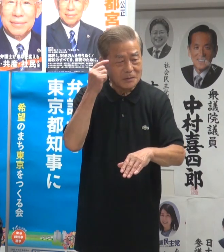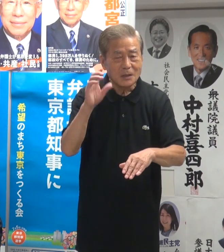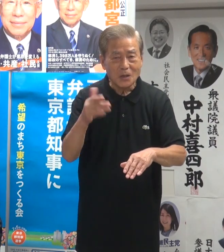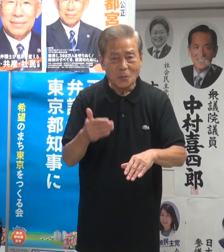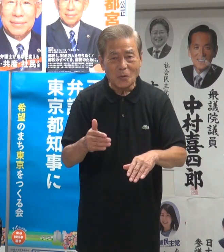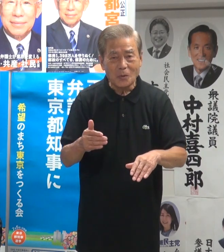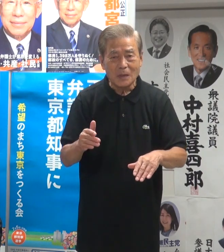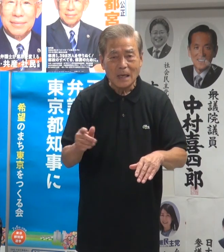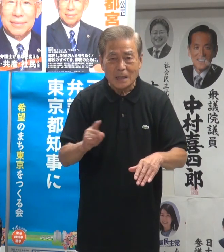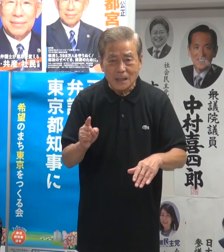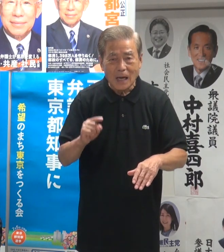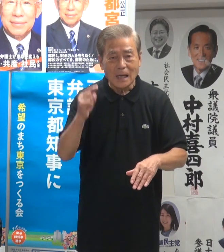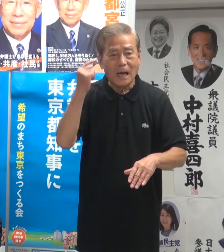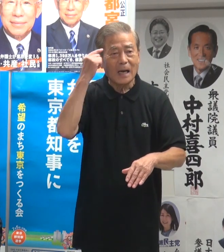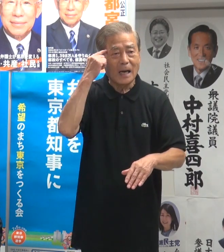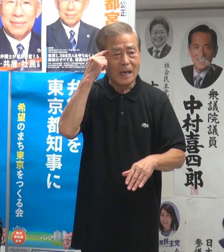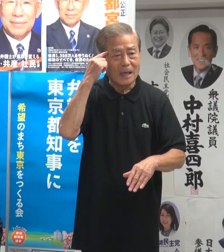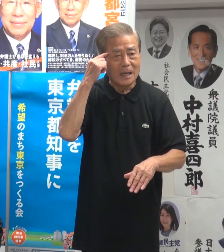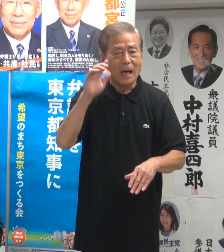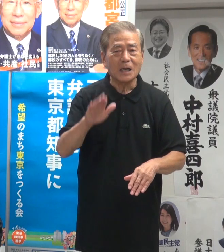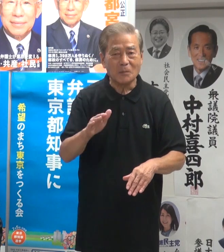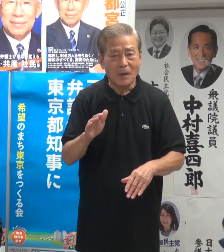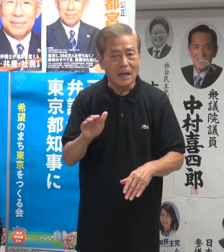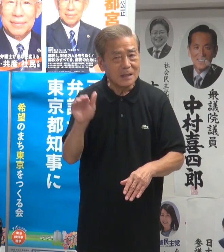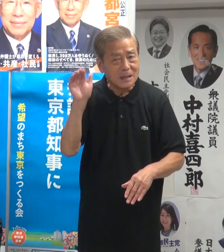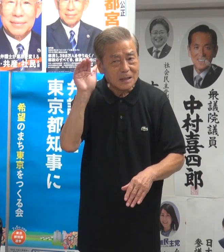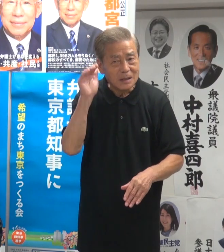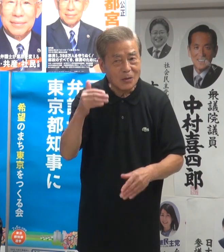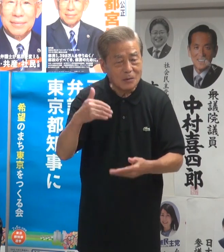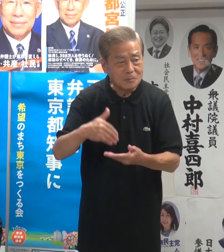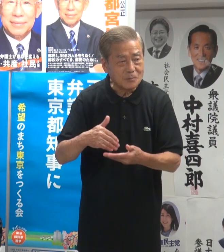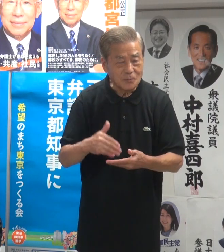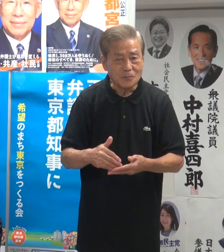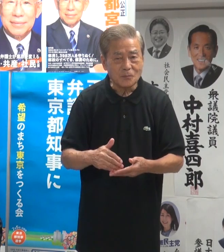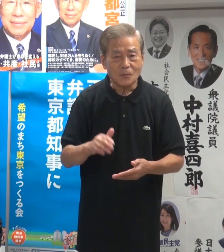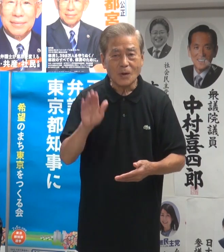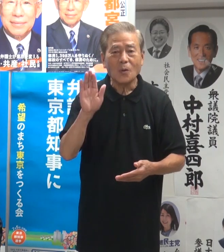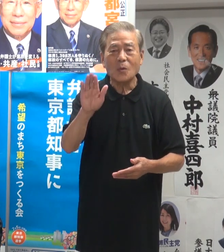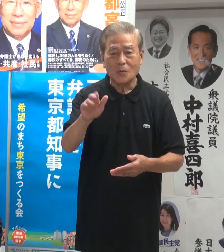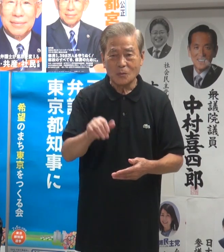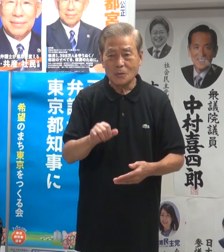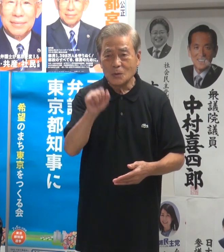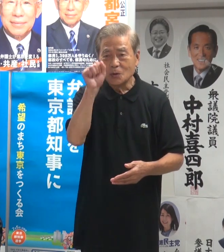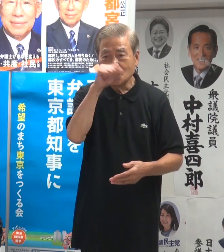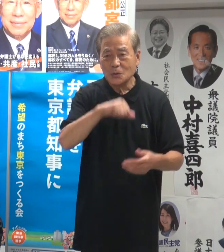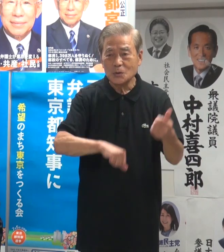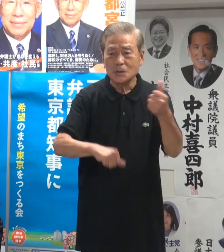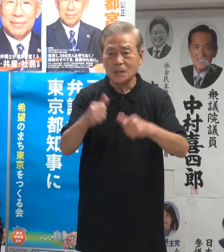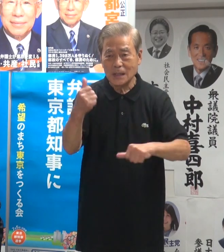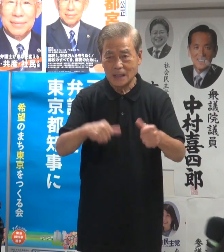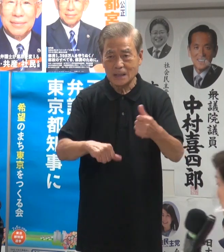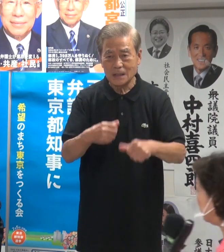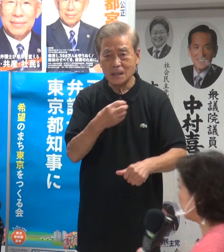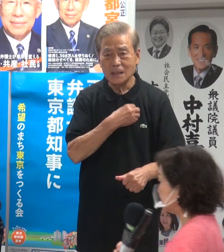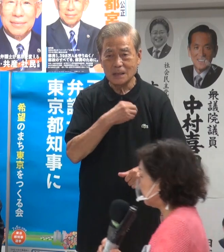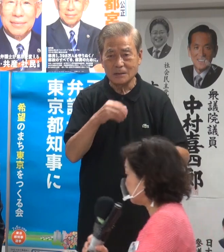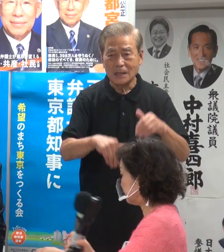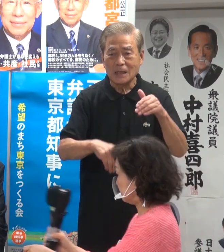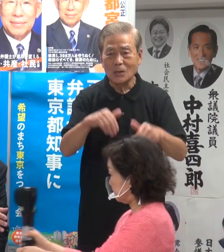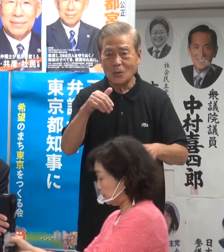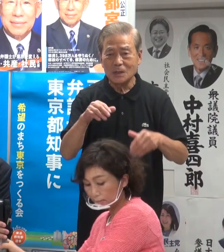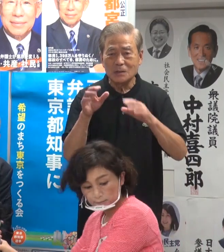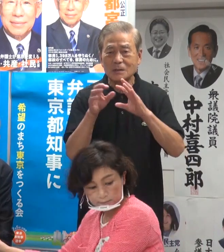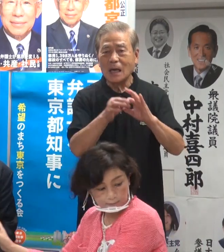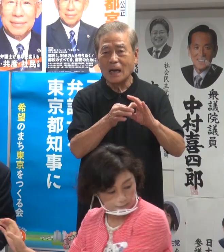ていることがありましたらお聞かせいただけますか。 はい、衆議院選挙につながるどんなことが考えられるかということでしたね。お願いします